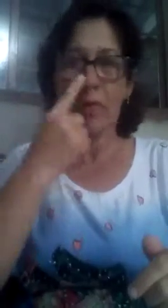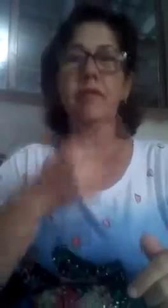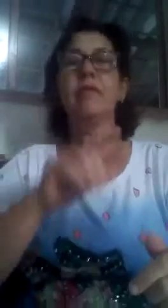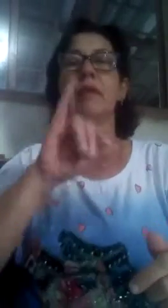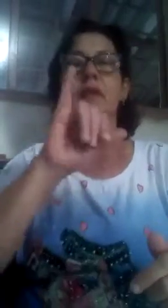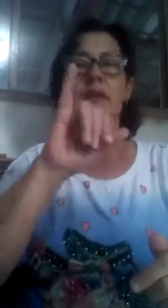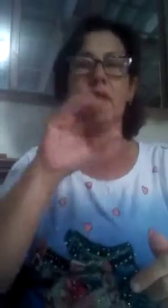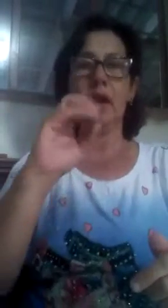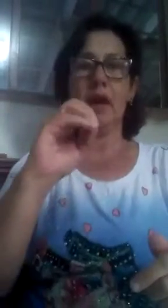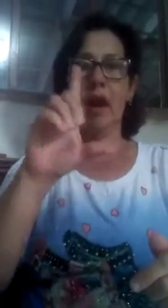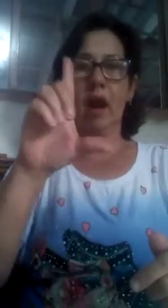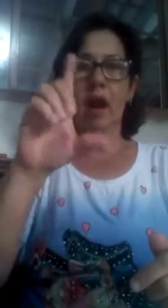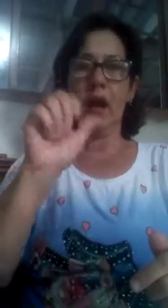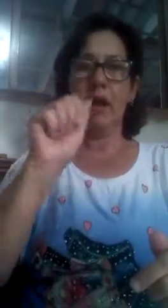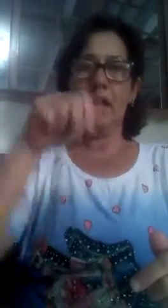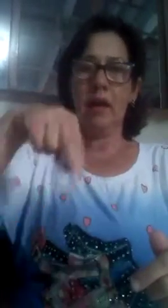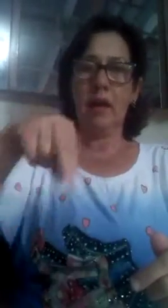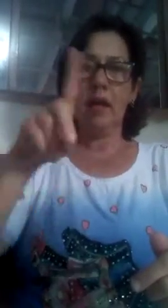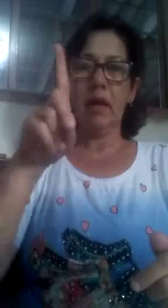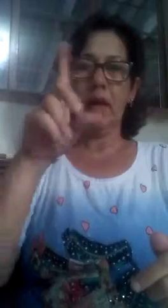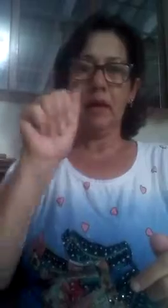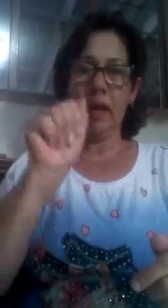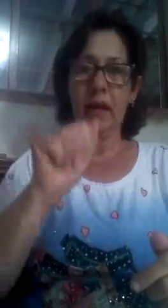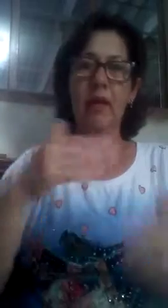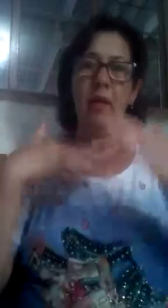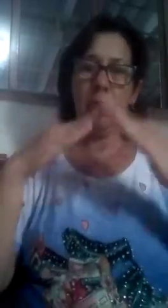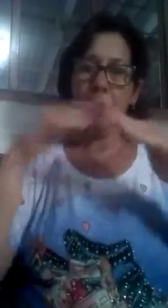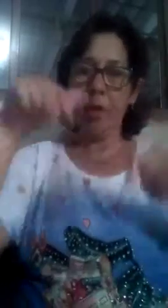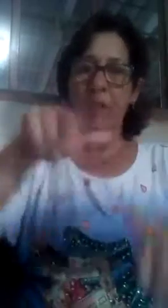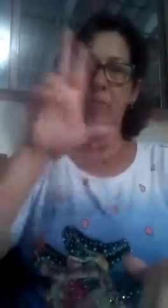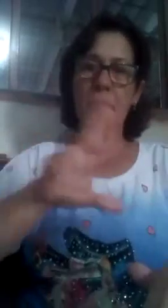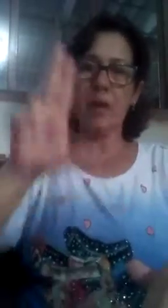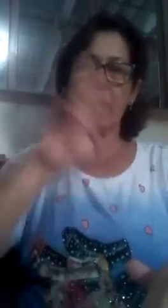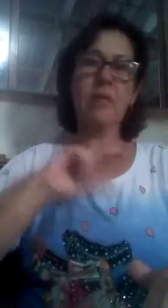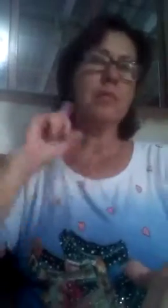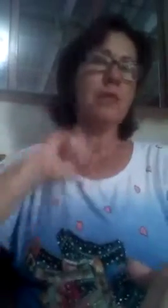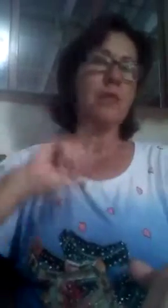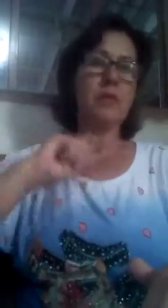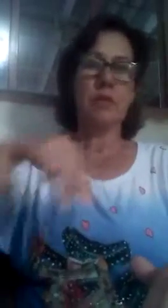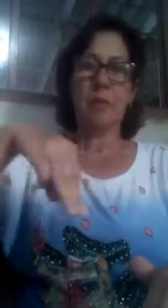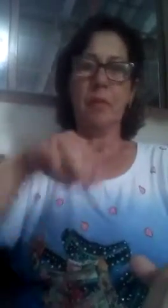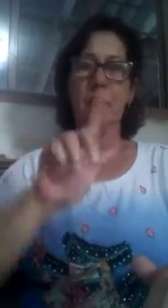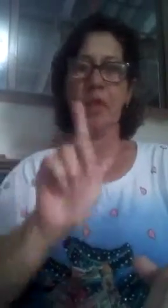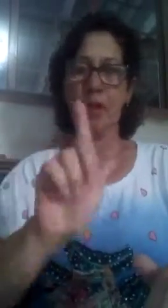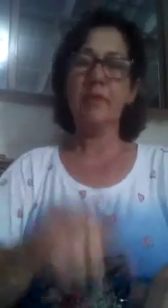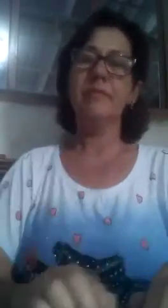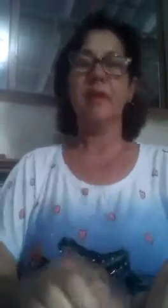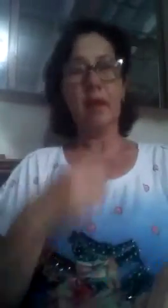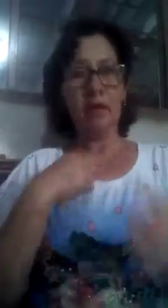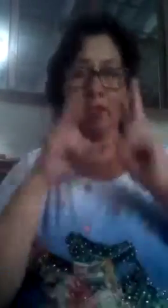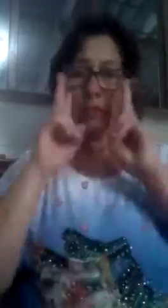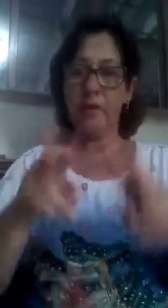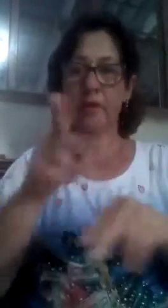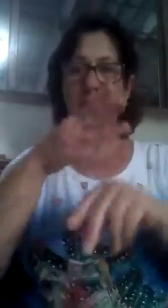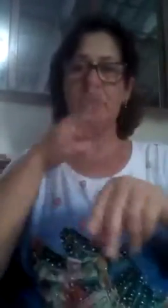vou chamar duas pessoas, me acompanhem por favor. E quando é assim, processo seletivo de calcente, os primeiros que eles